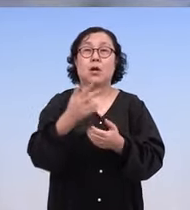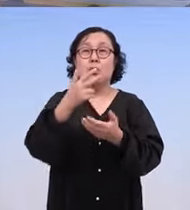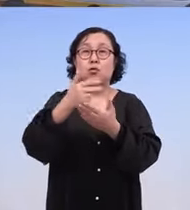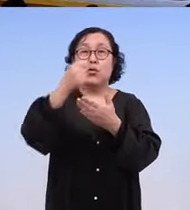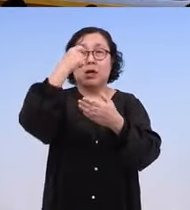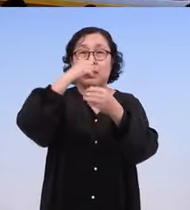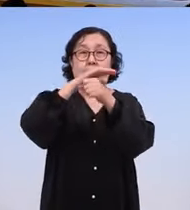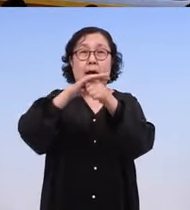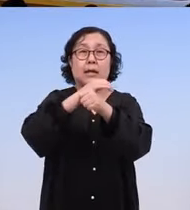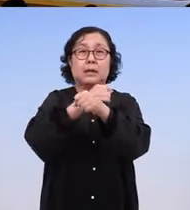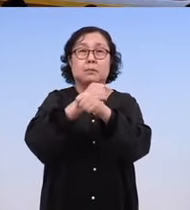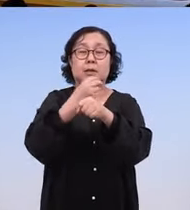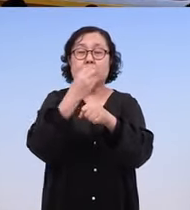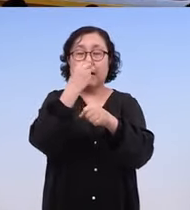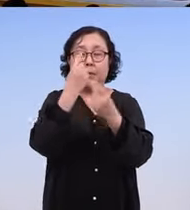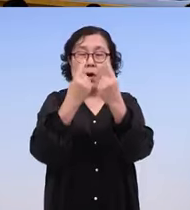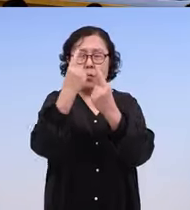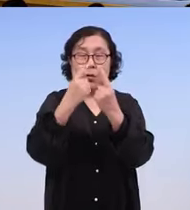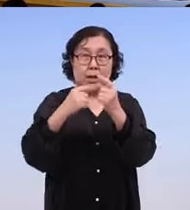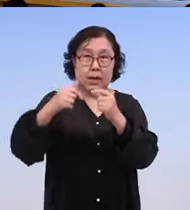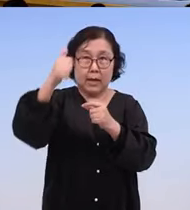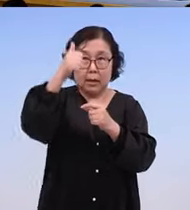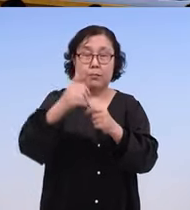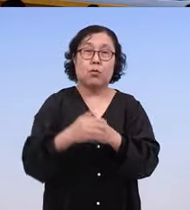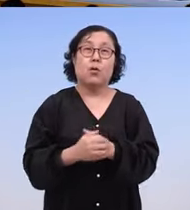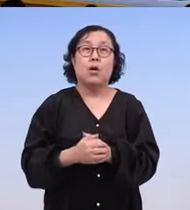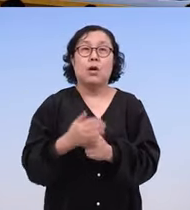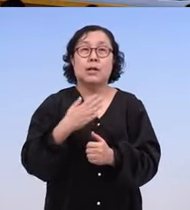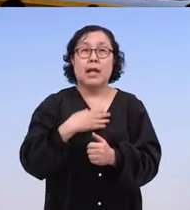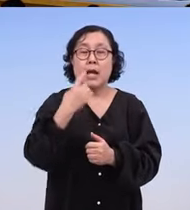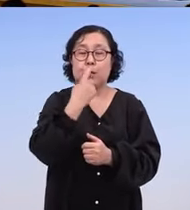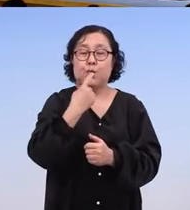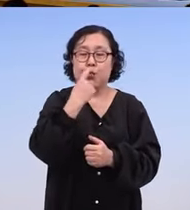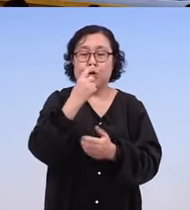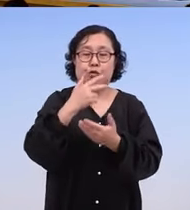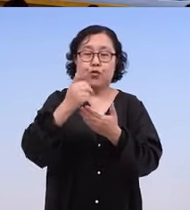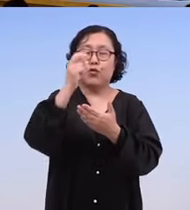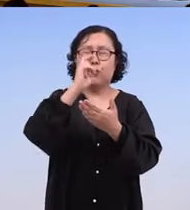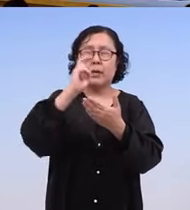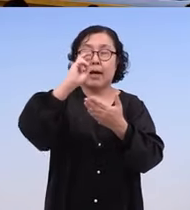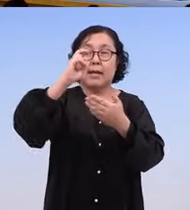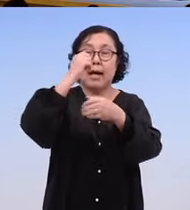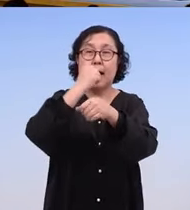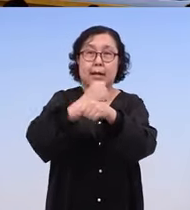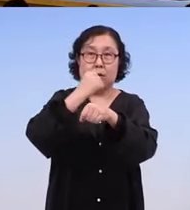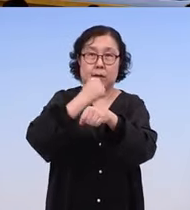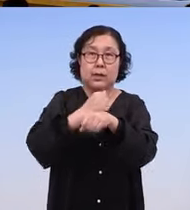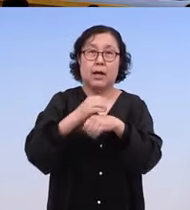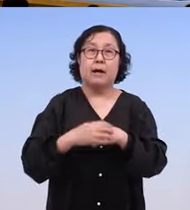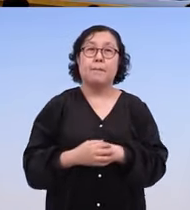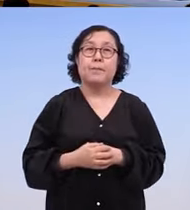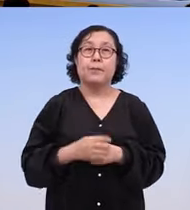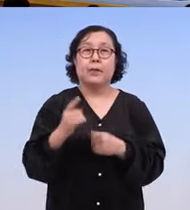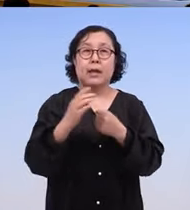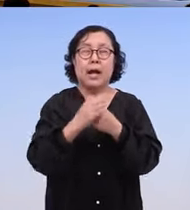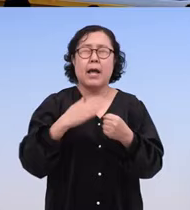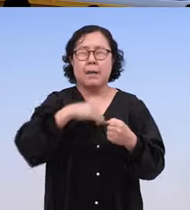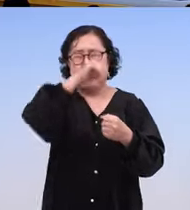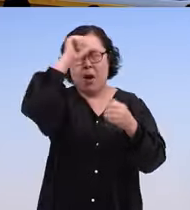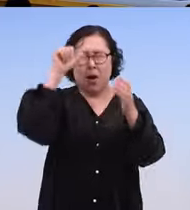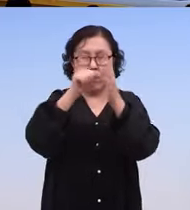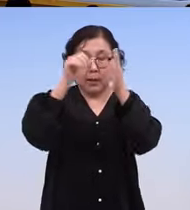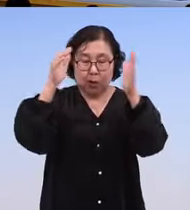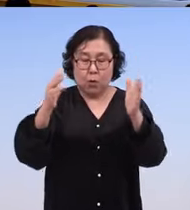보십시오. 주의 인자하심이 생명보다 나음으로 내 입술이 주를 찬양할 것이라. 이름으로